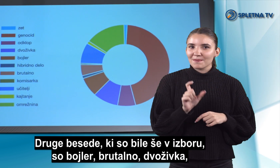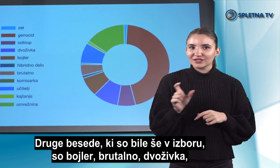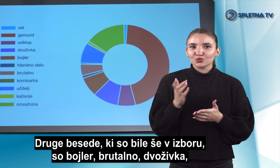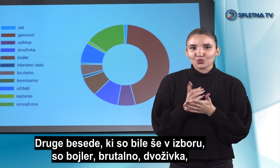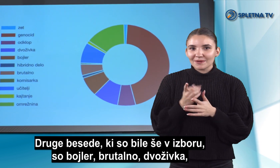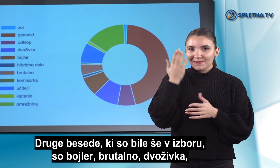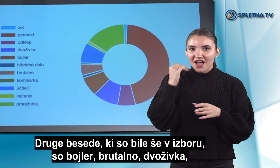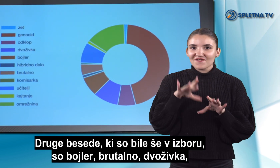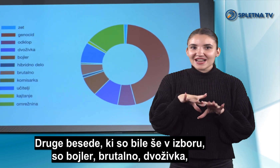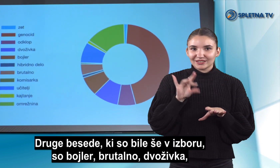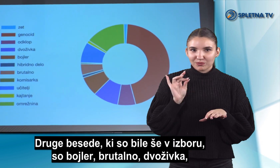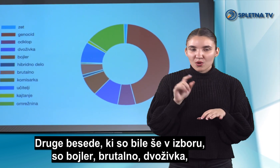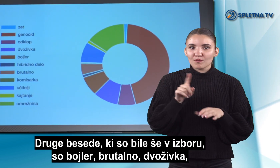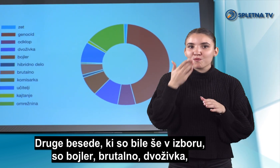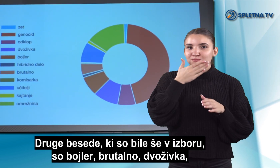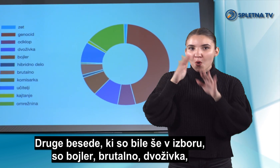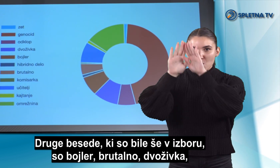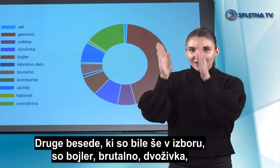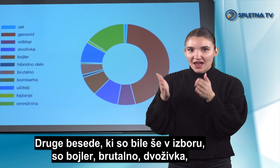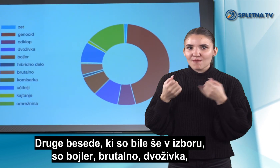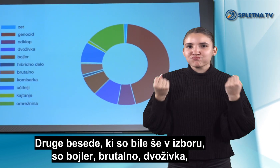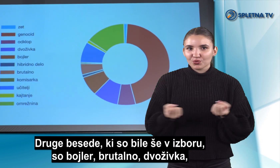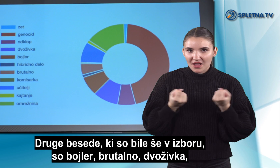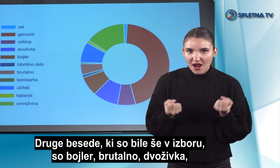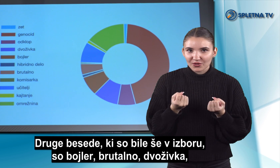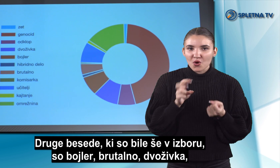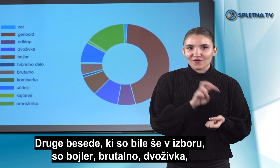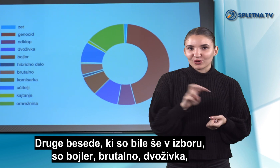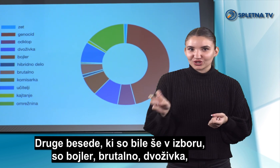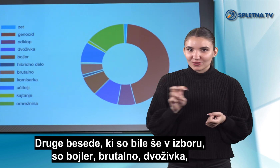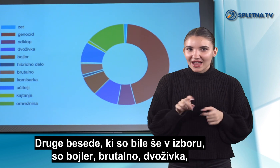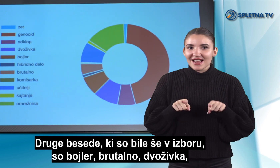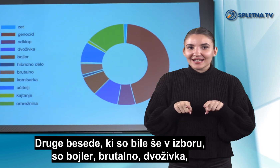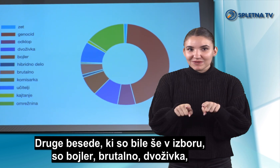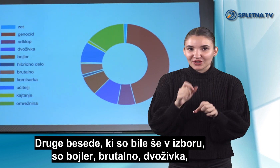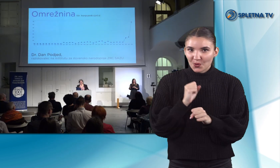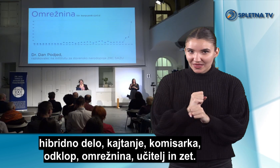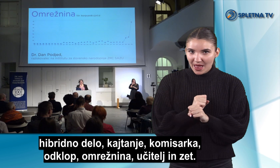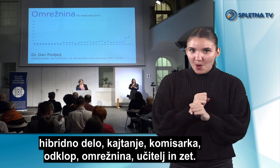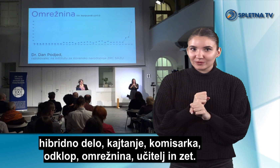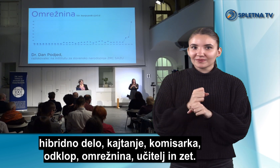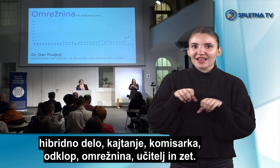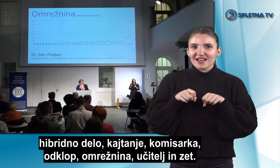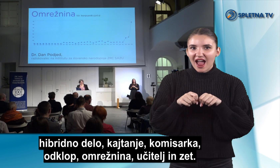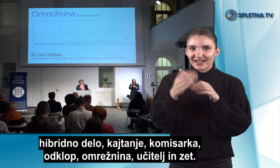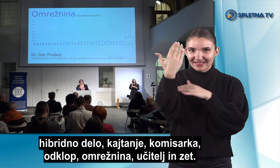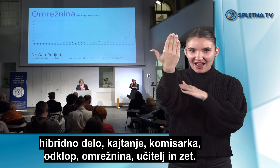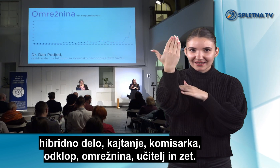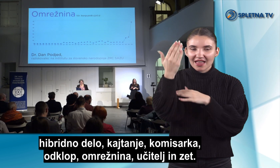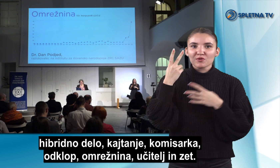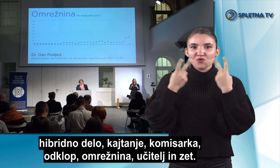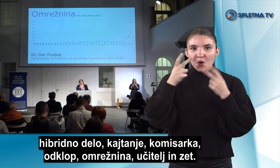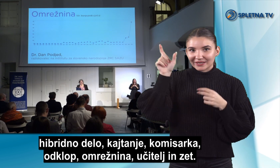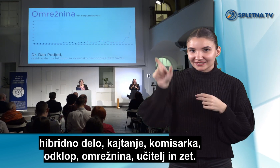Druge besede, ki so bile še v izboru, so bojler, brutalno, dvoživka, hibridno